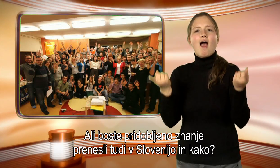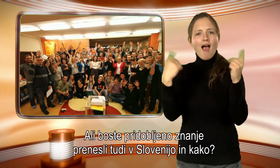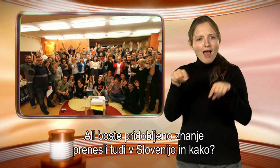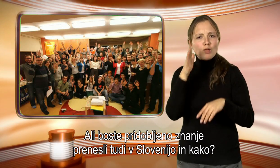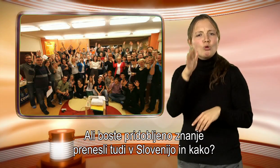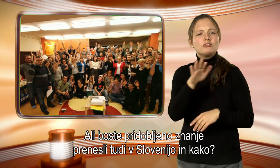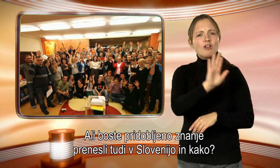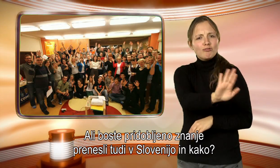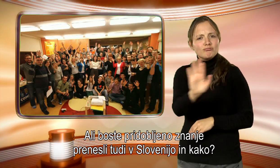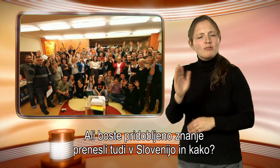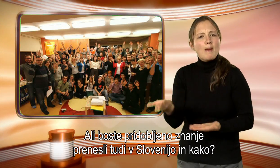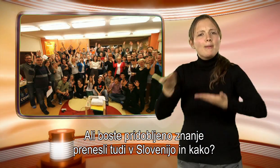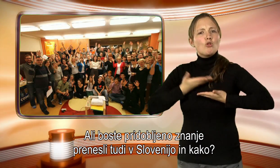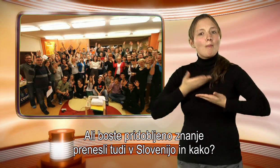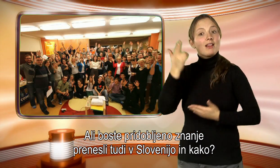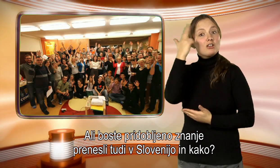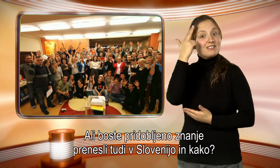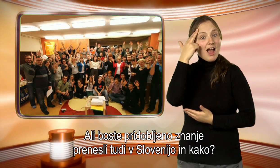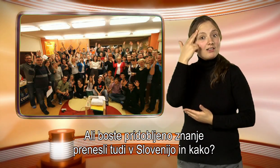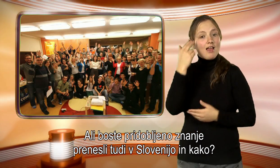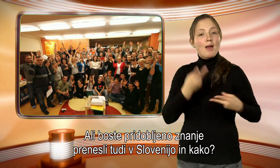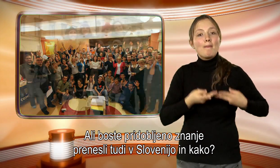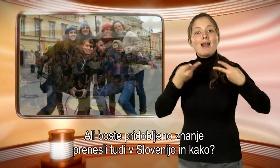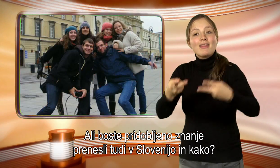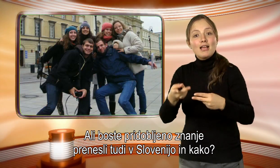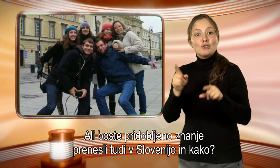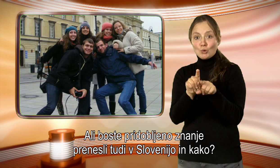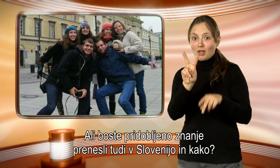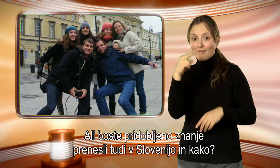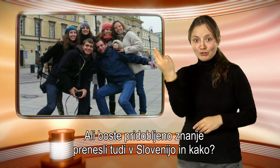Ali boste pridobljeno znanje prenesli tudi v Slovenijo?